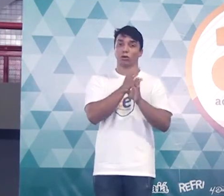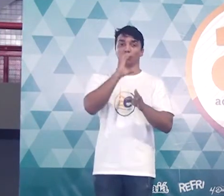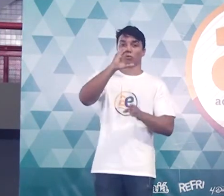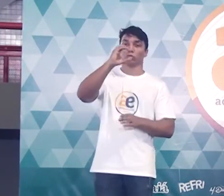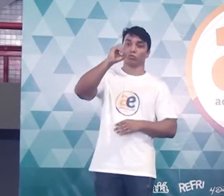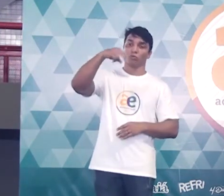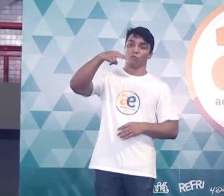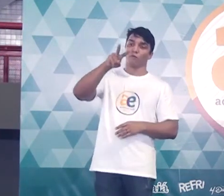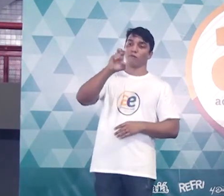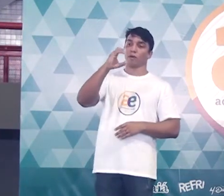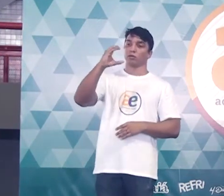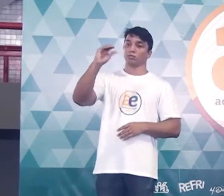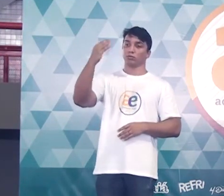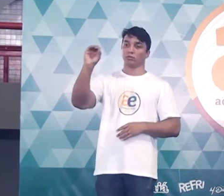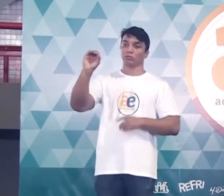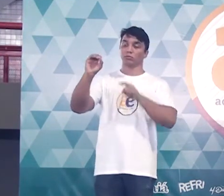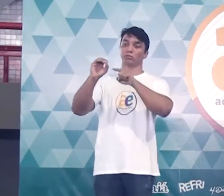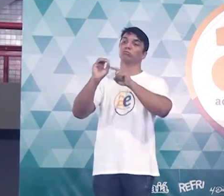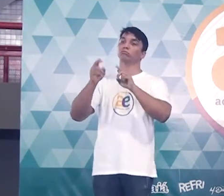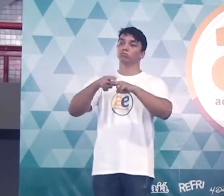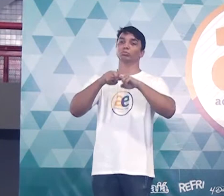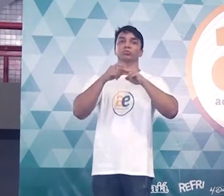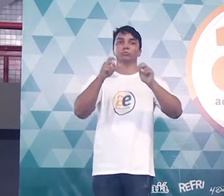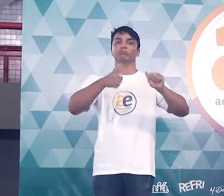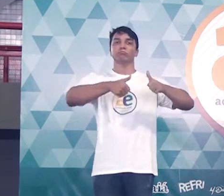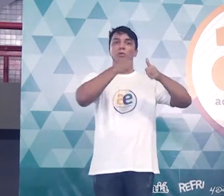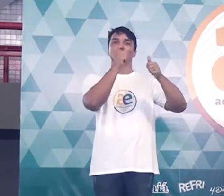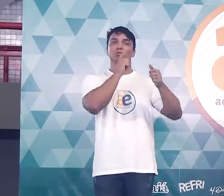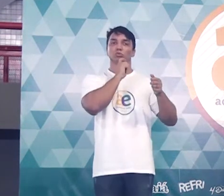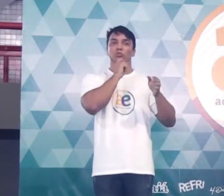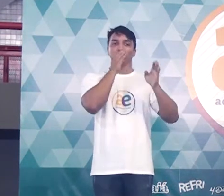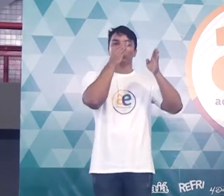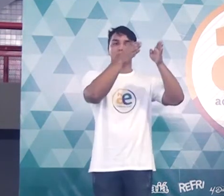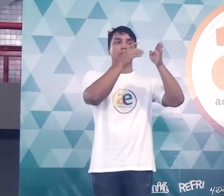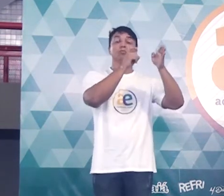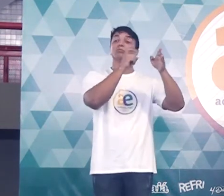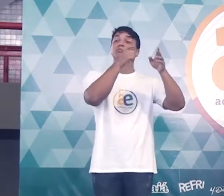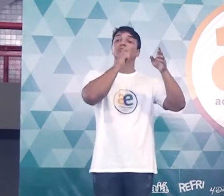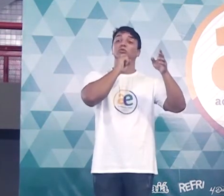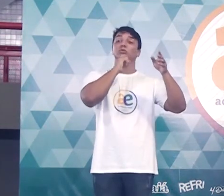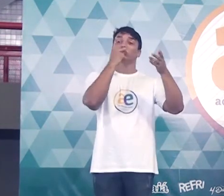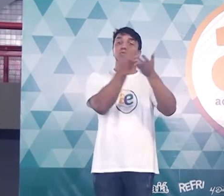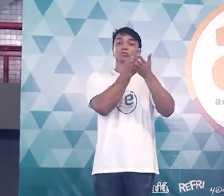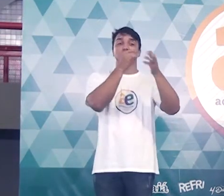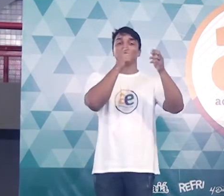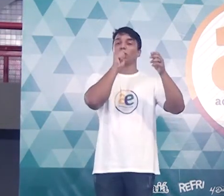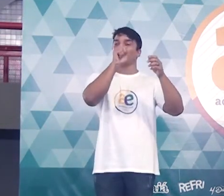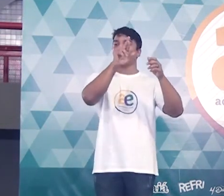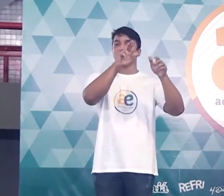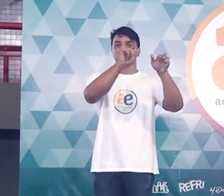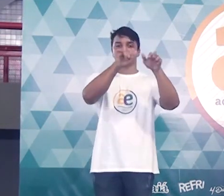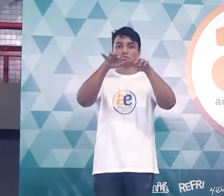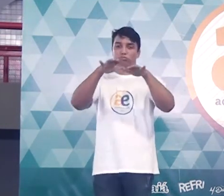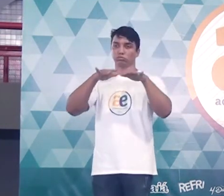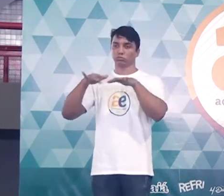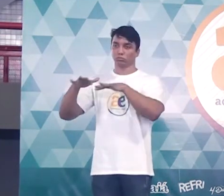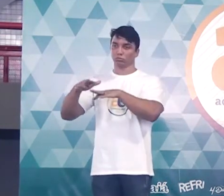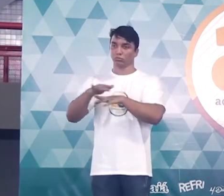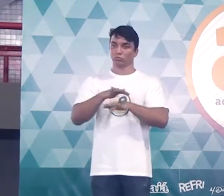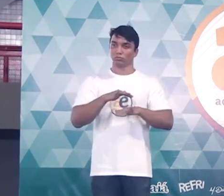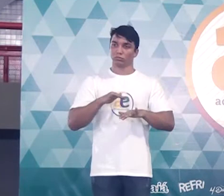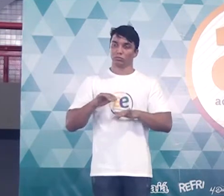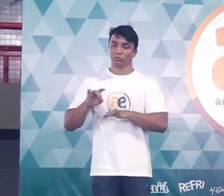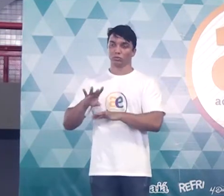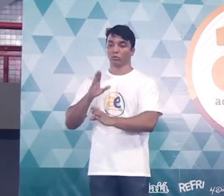convecção. A convecção, o ar mais frio desce e o ar quente sobe. Então esse processo só acontece por